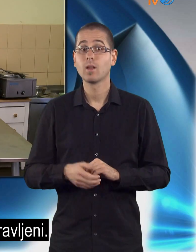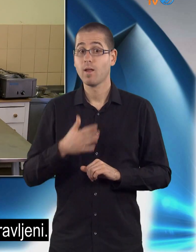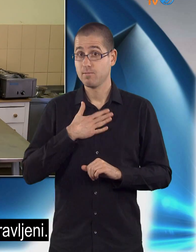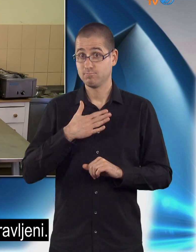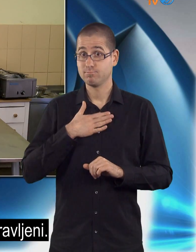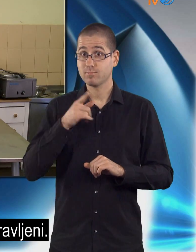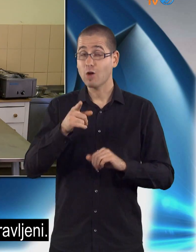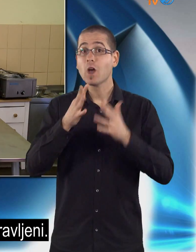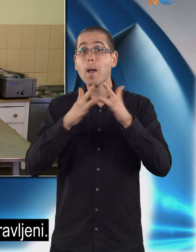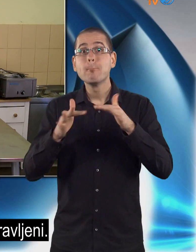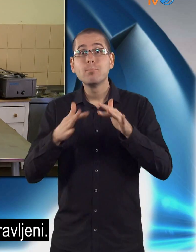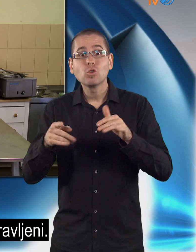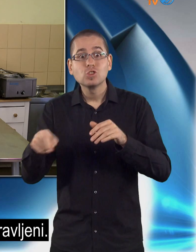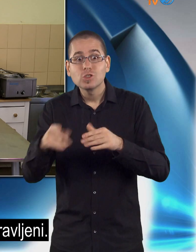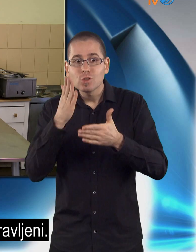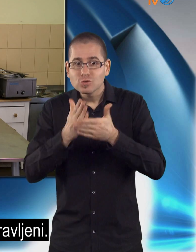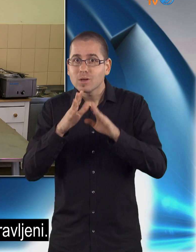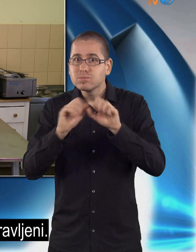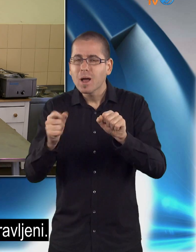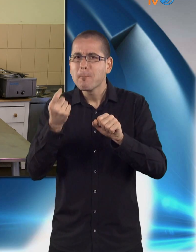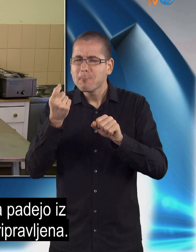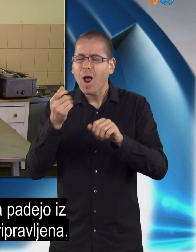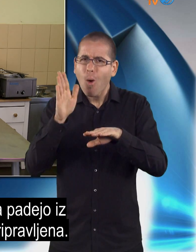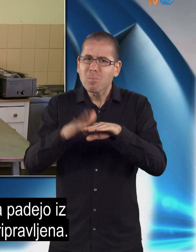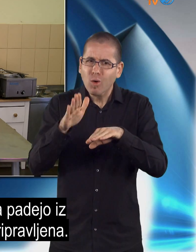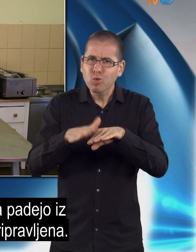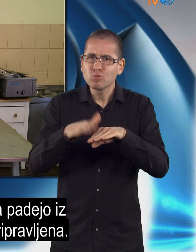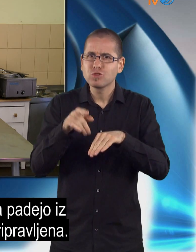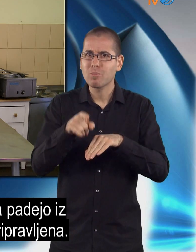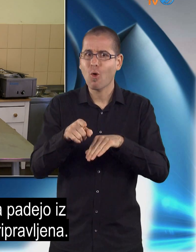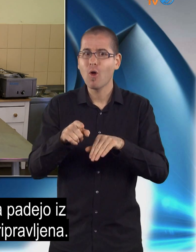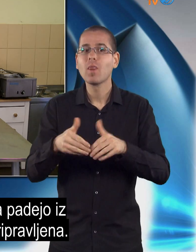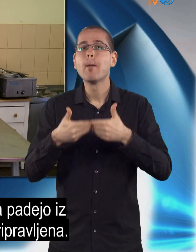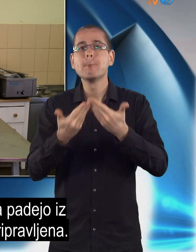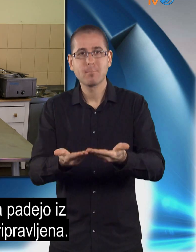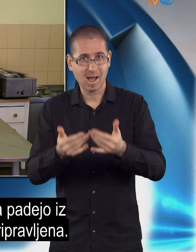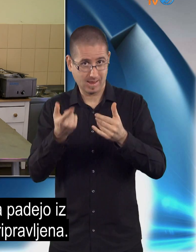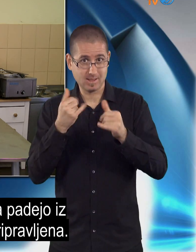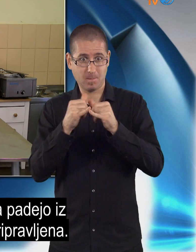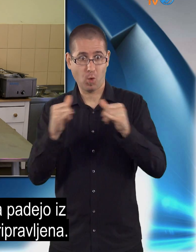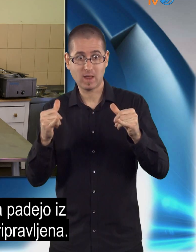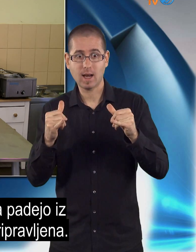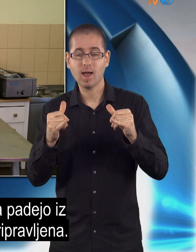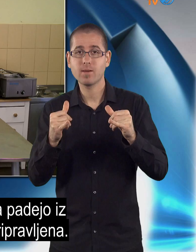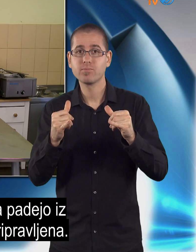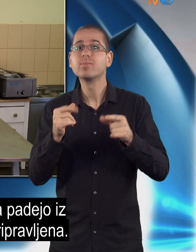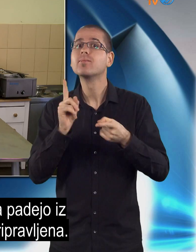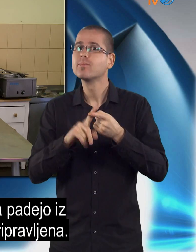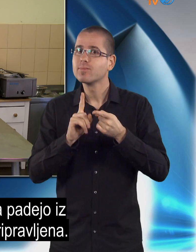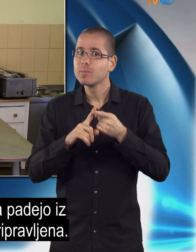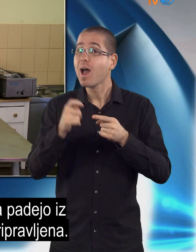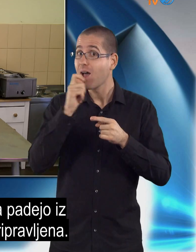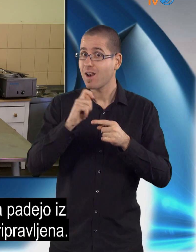Naši božički so že. Nalahko potolčemo, da pade z modelčka